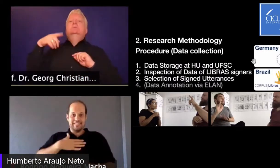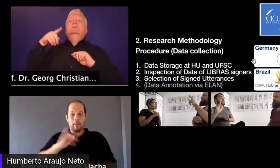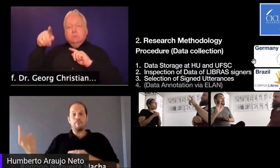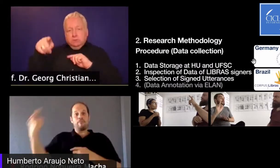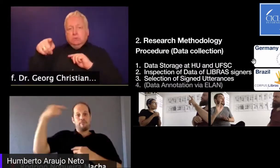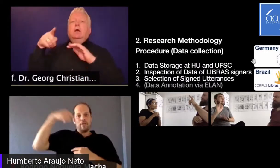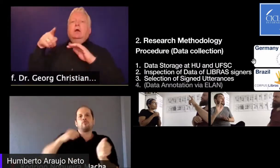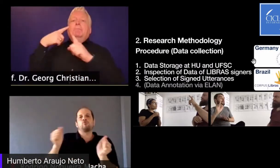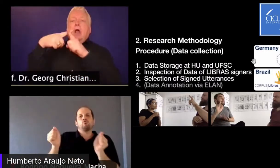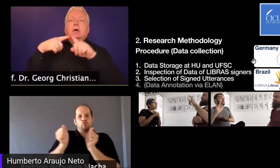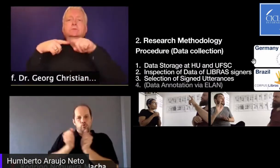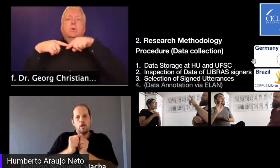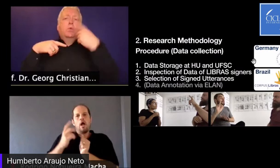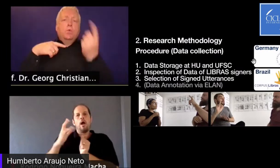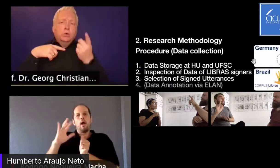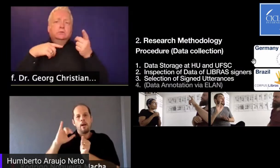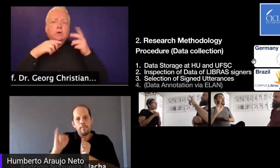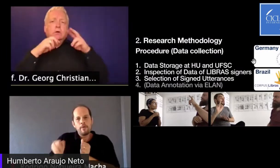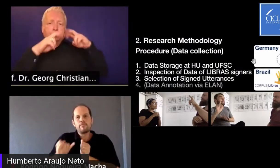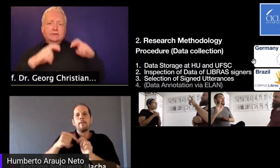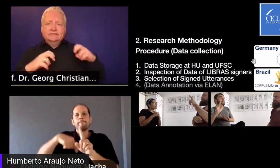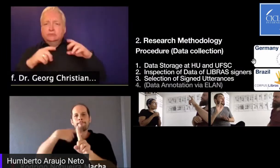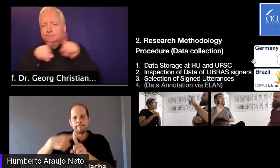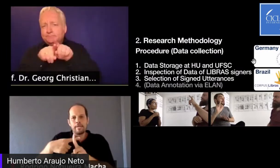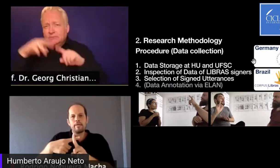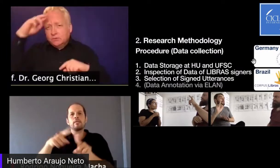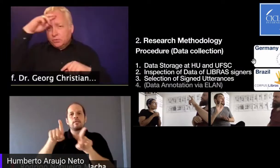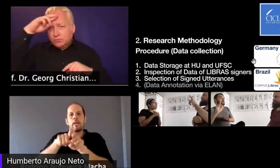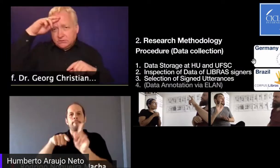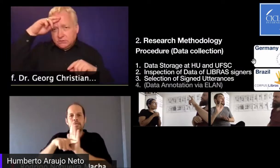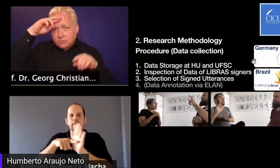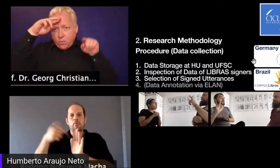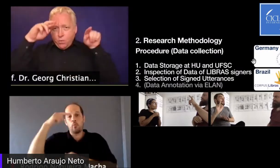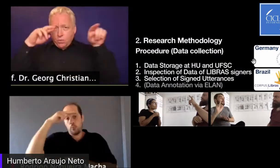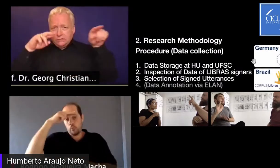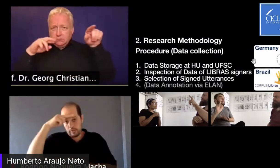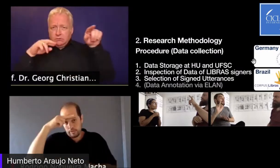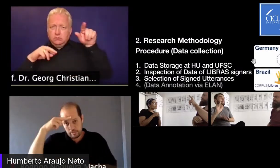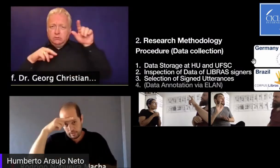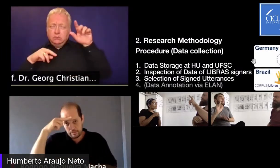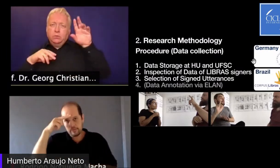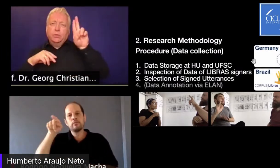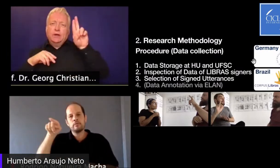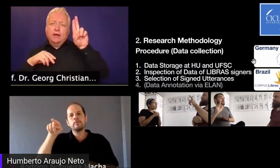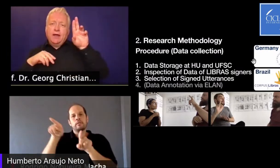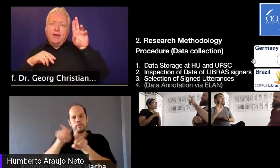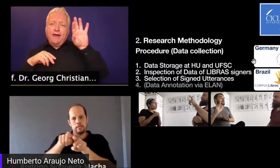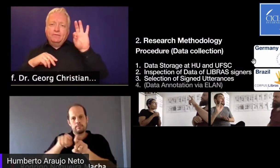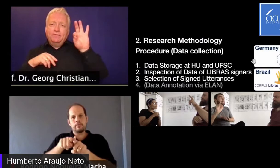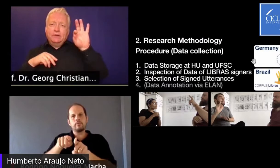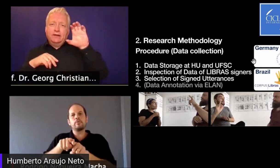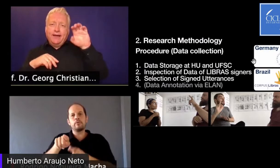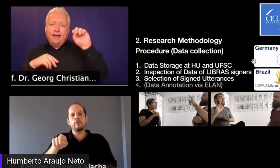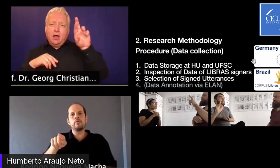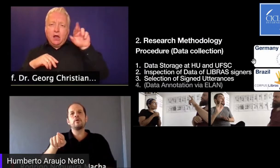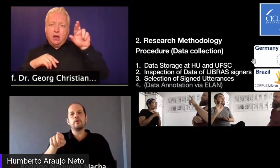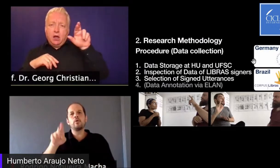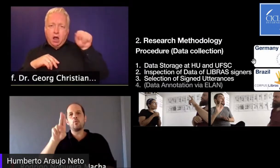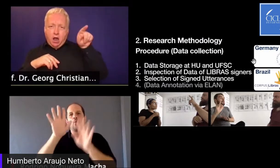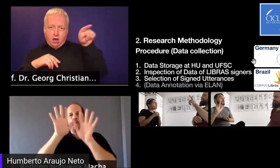bastante ansioso que ela possa chegar aqui e a gente possa dar continuidade a esse trabalho. O professor Rodrigo